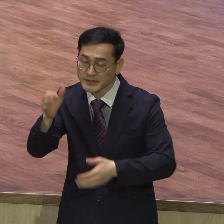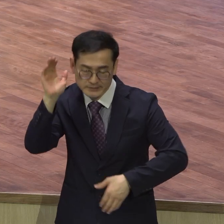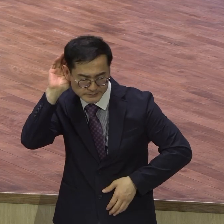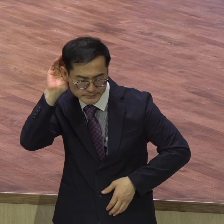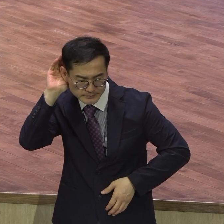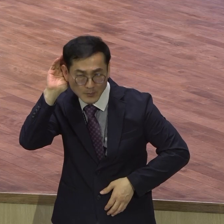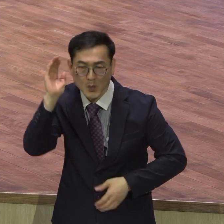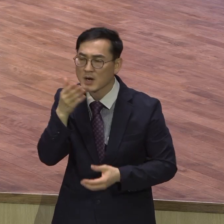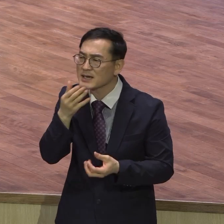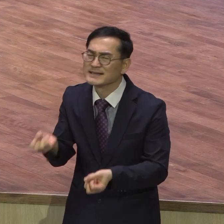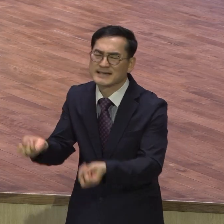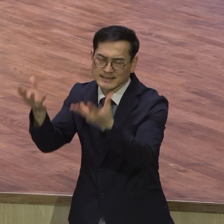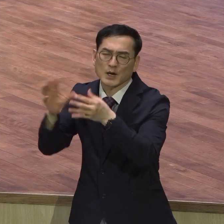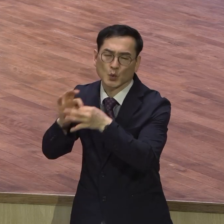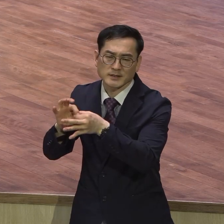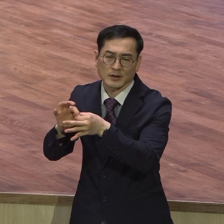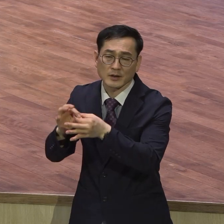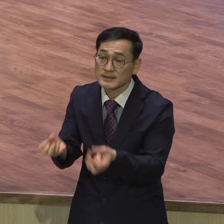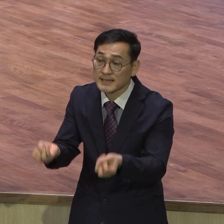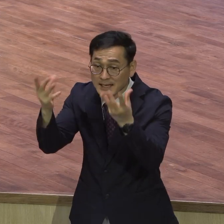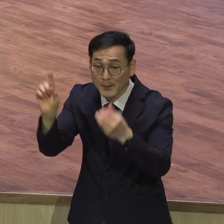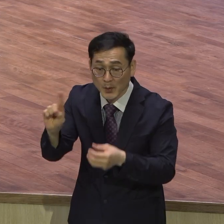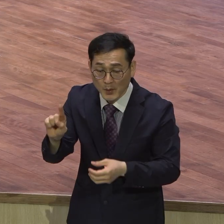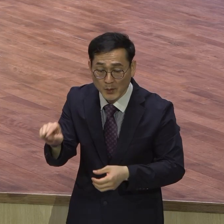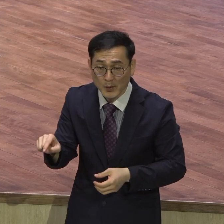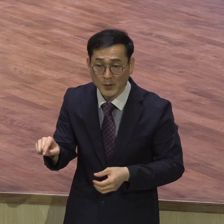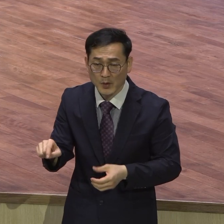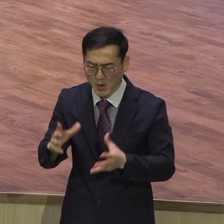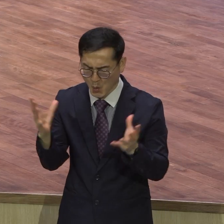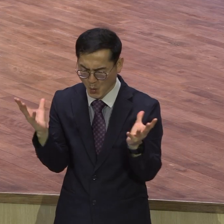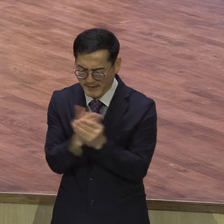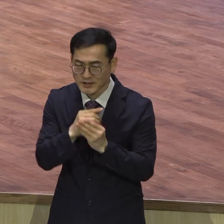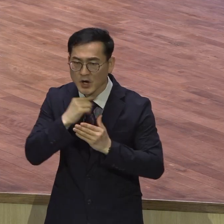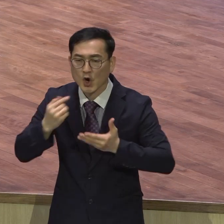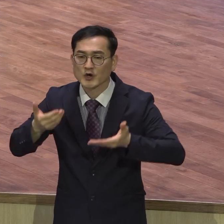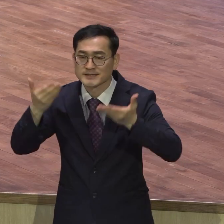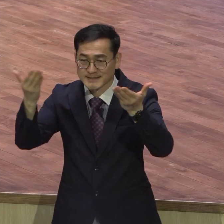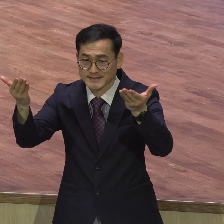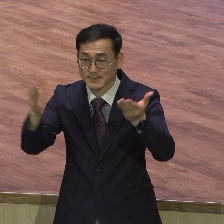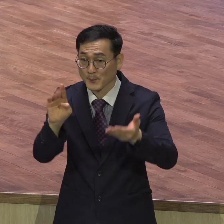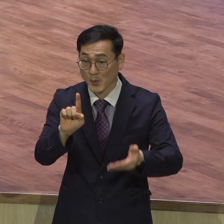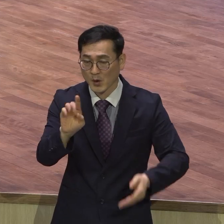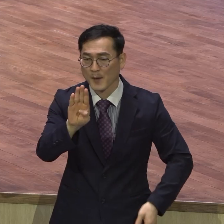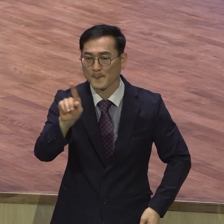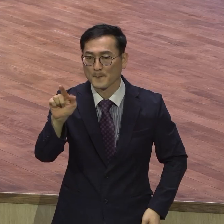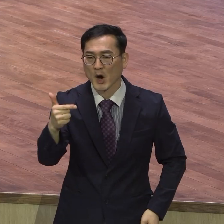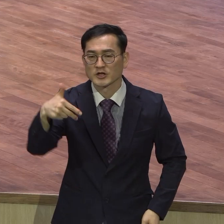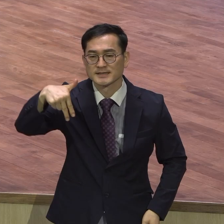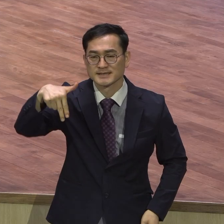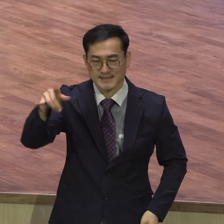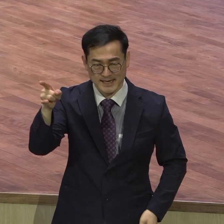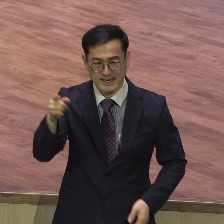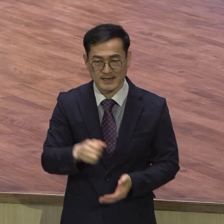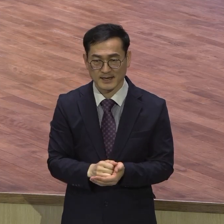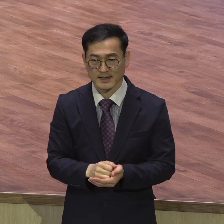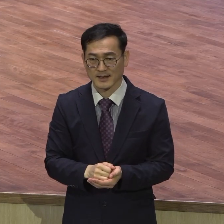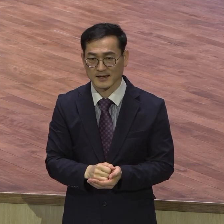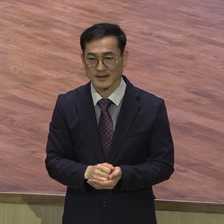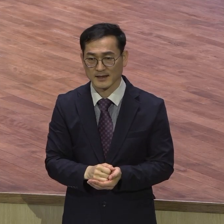제사 5대의 제사가 있었어요. 대표적으로 완전 헌신을 의미하는 것이 번제입니다. 완전 헌신 번제